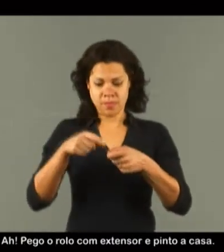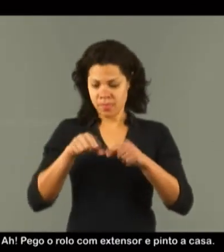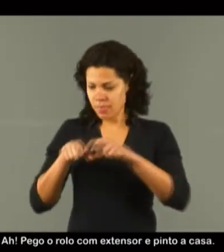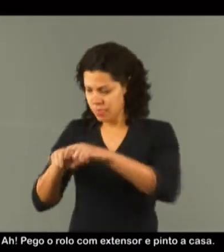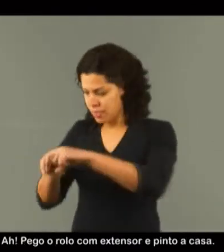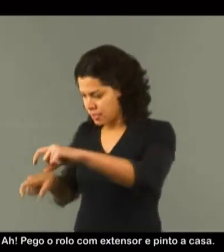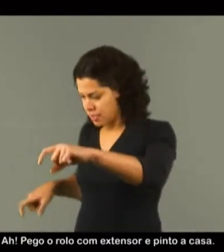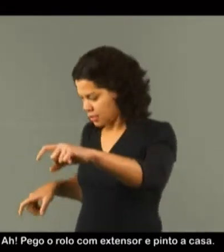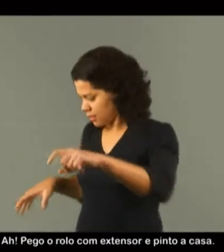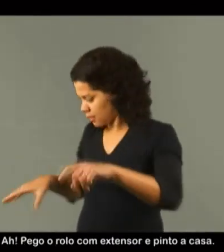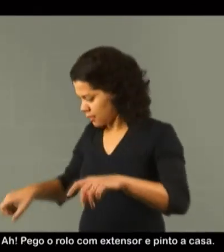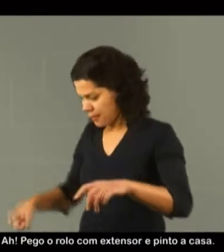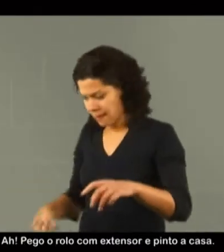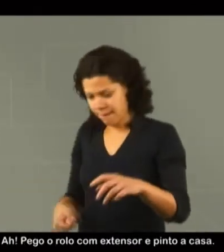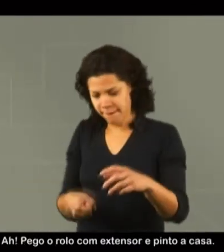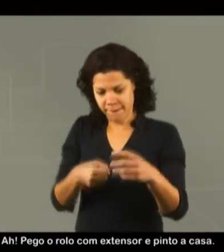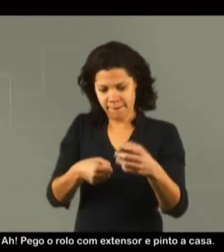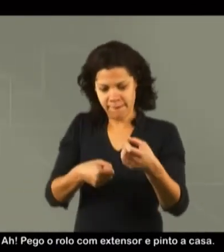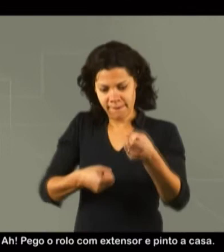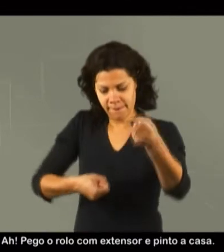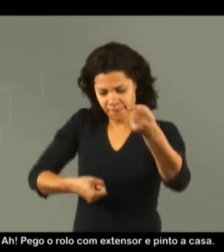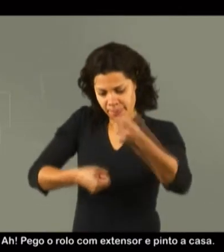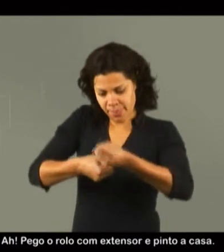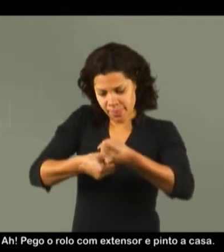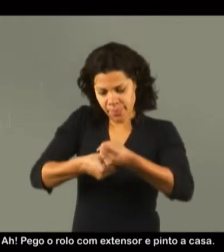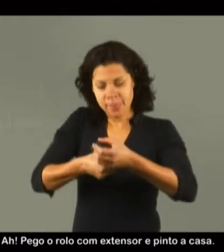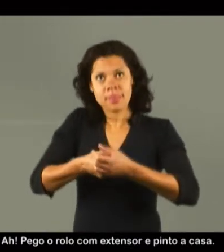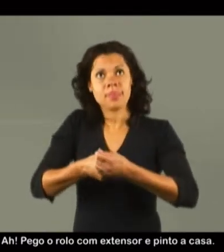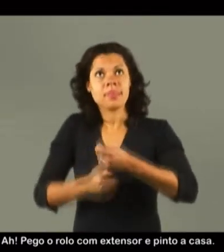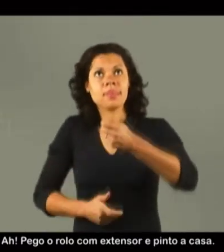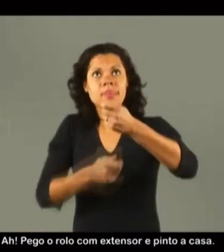Pego o rolo com o extensor e pinto a casa.